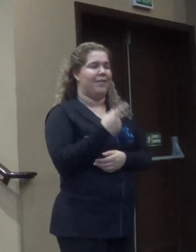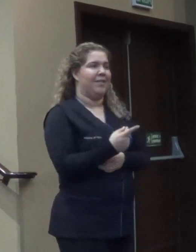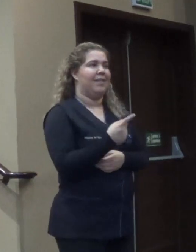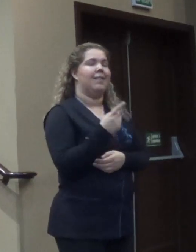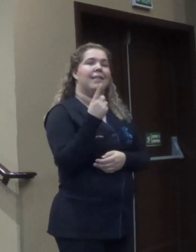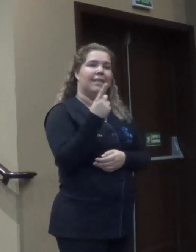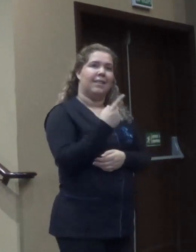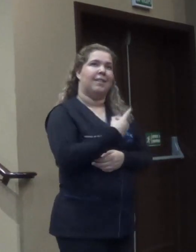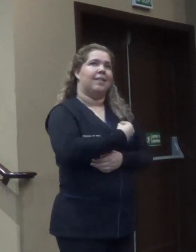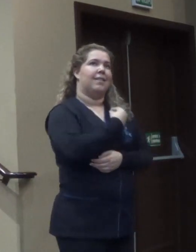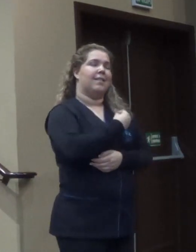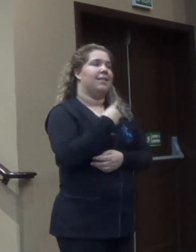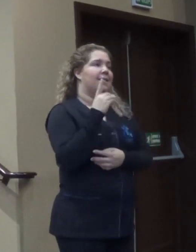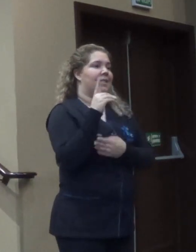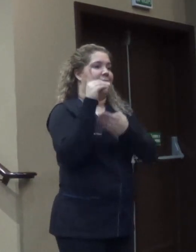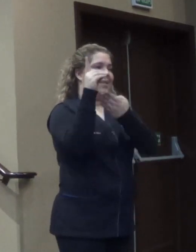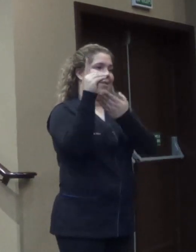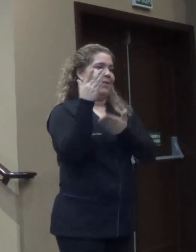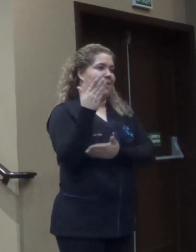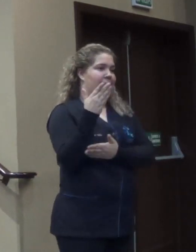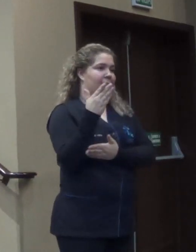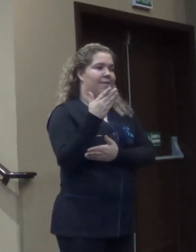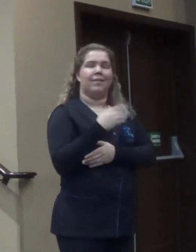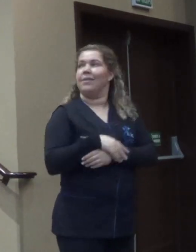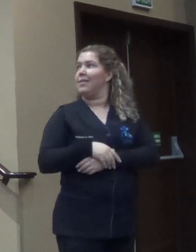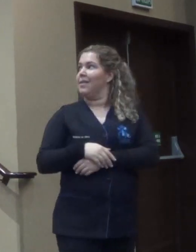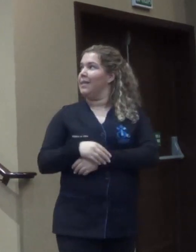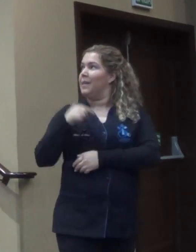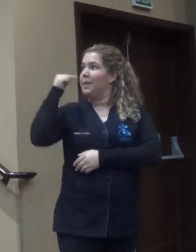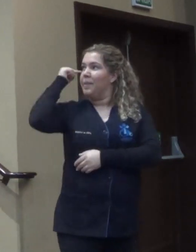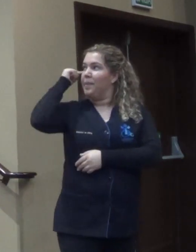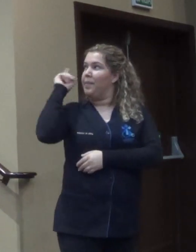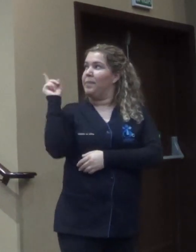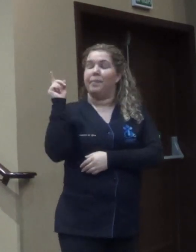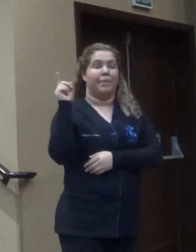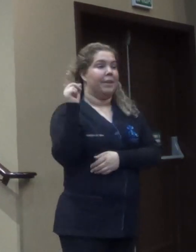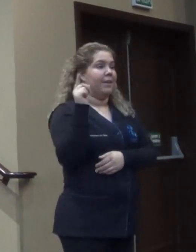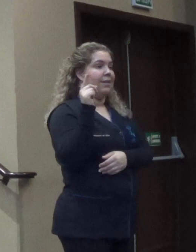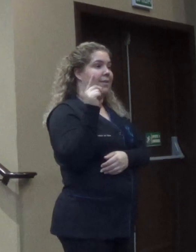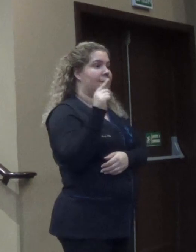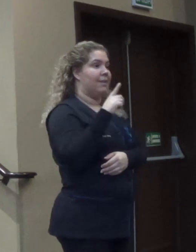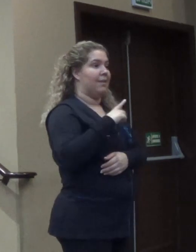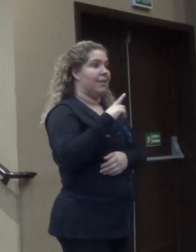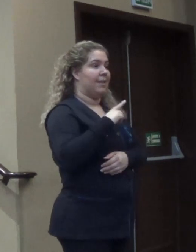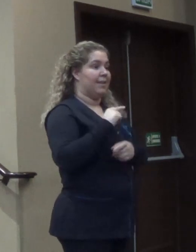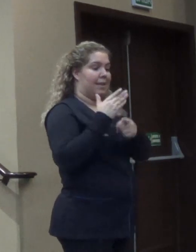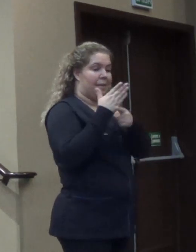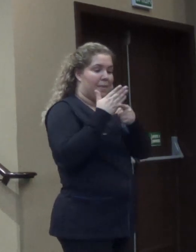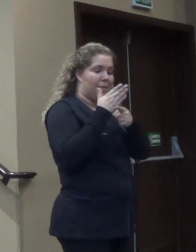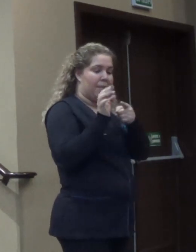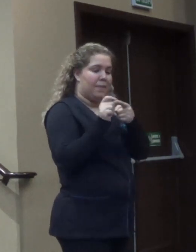muito maravilhoso que uma fitinha dessa tenha lá metade num espermatozoide,